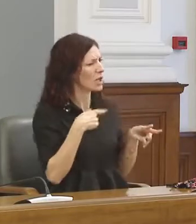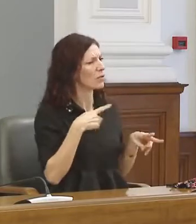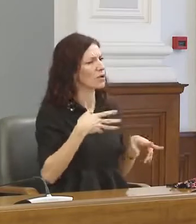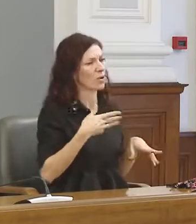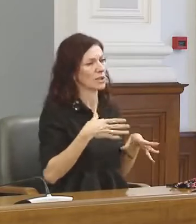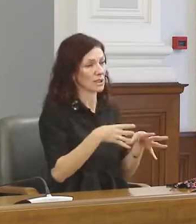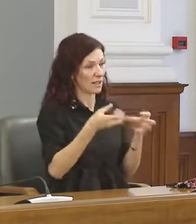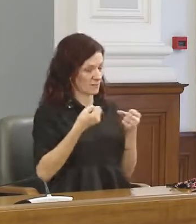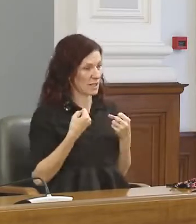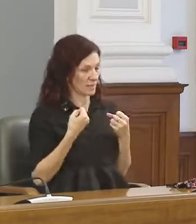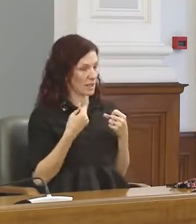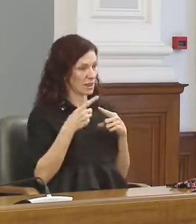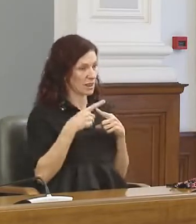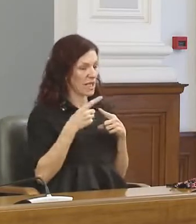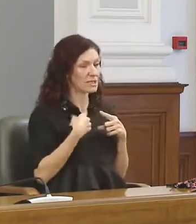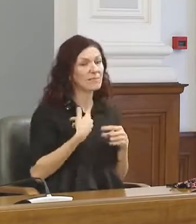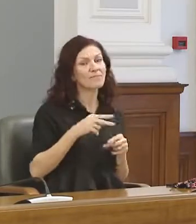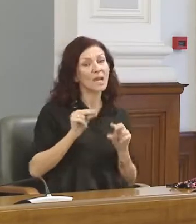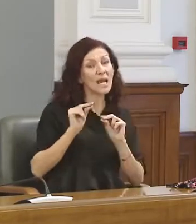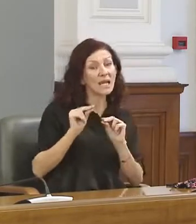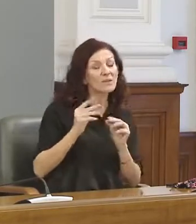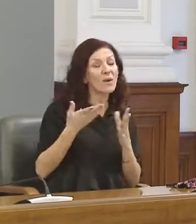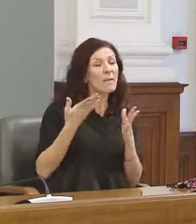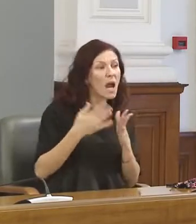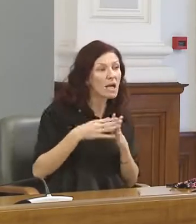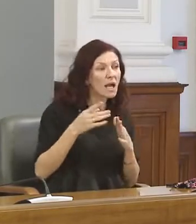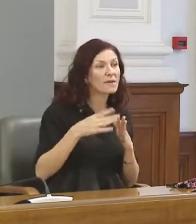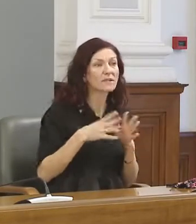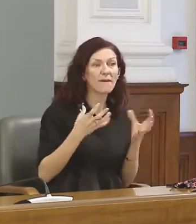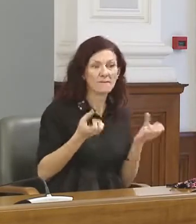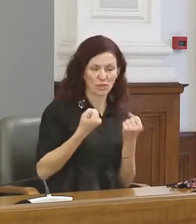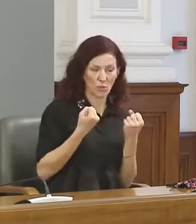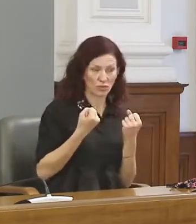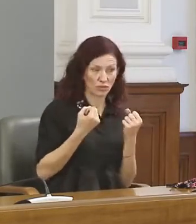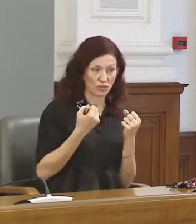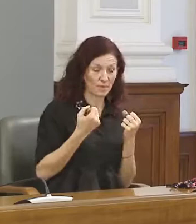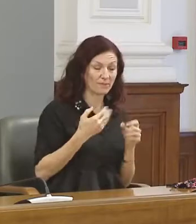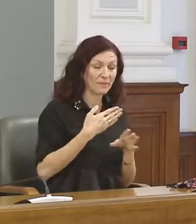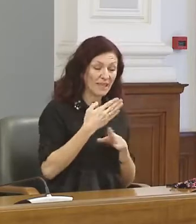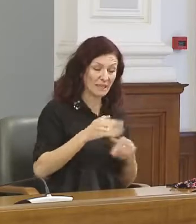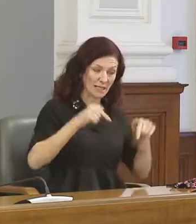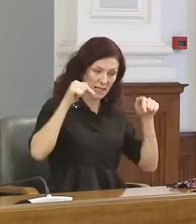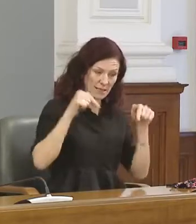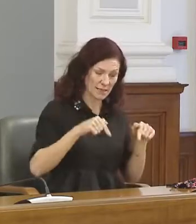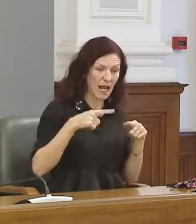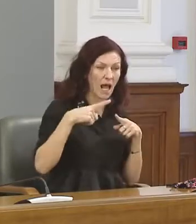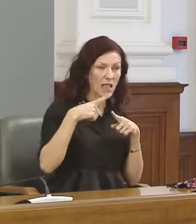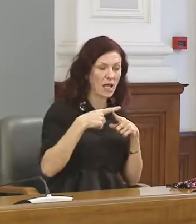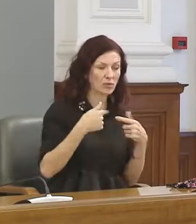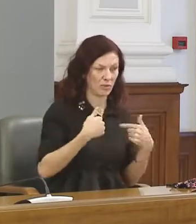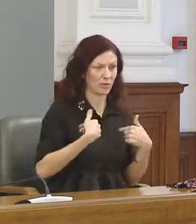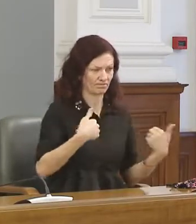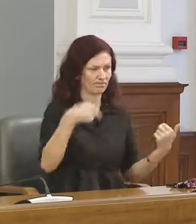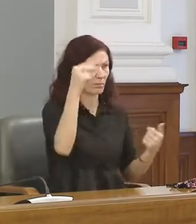такива тестове, им казваме какви са диагностичните възможности. За сега тестовете, които са в нашата